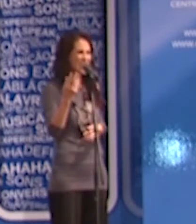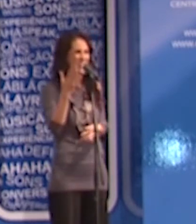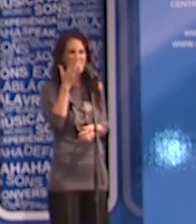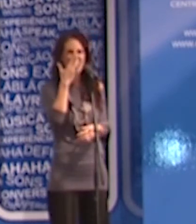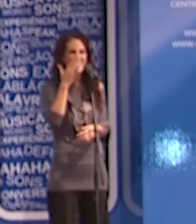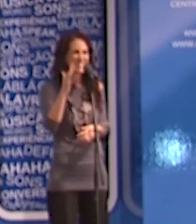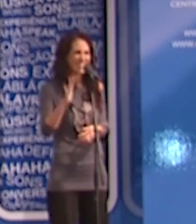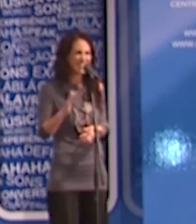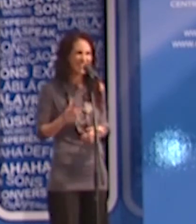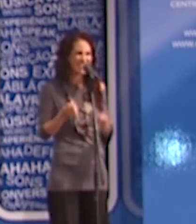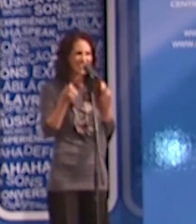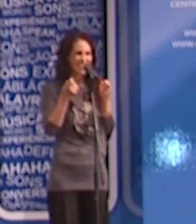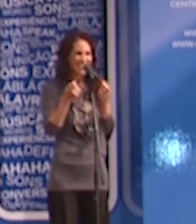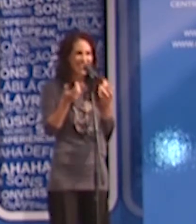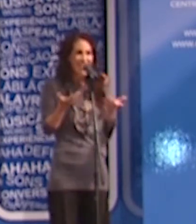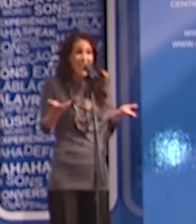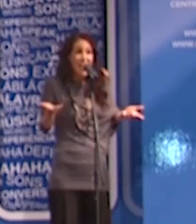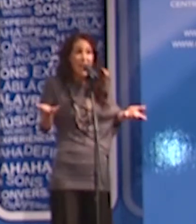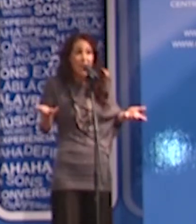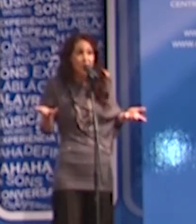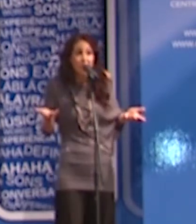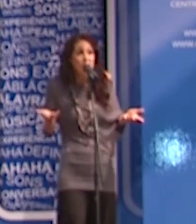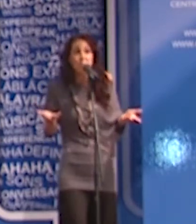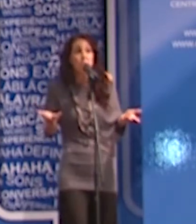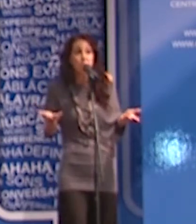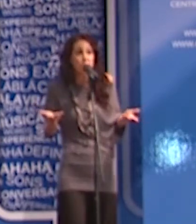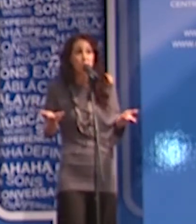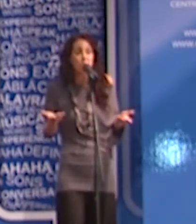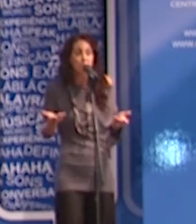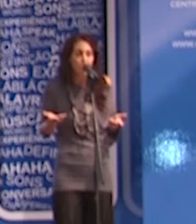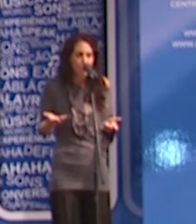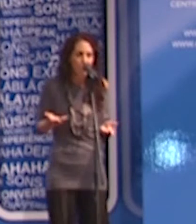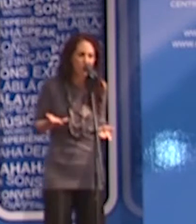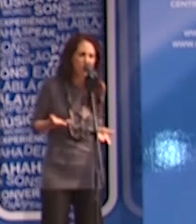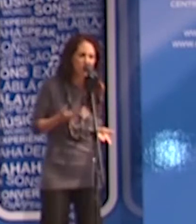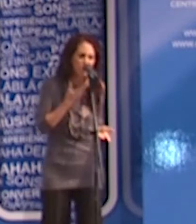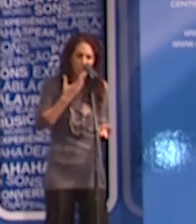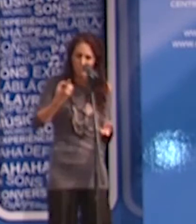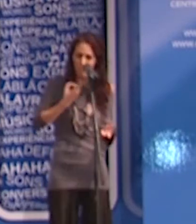para nós ainda é pouco.